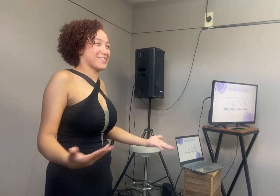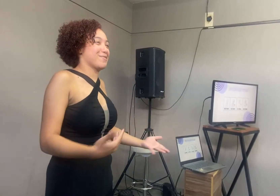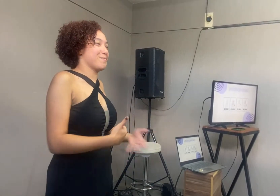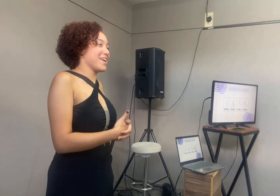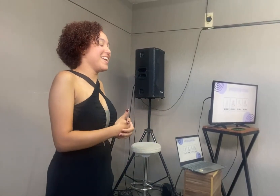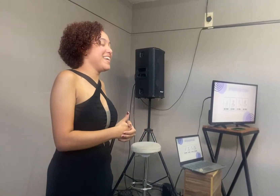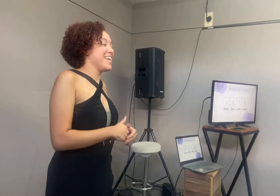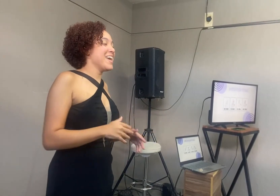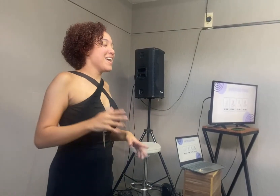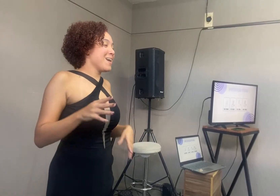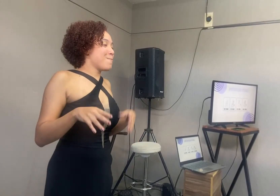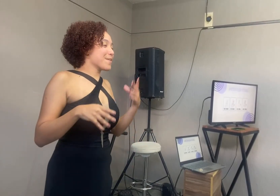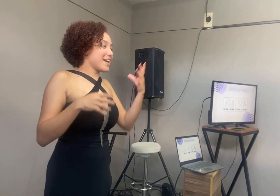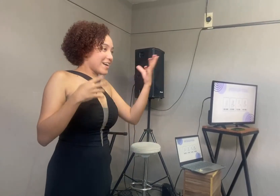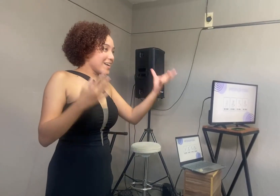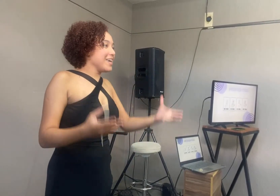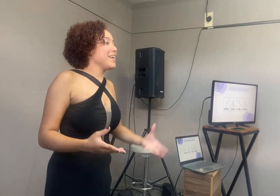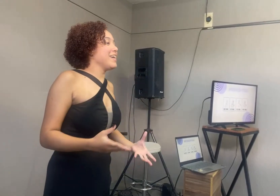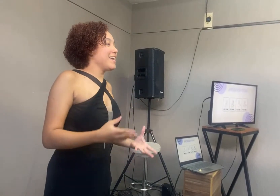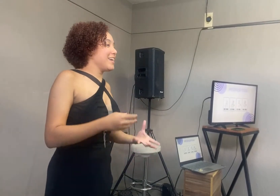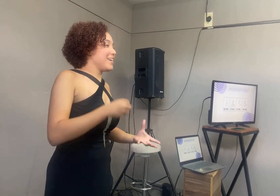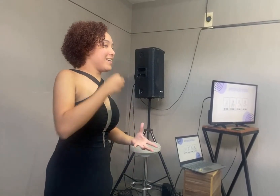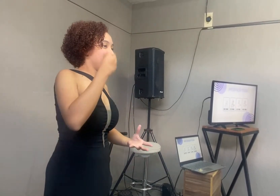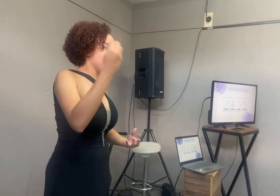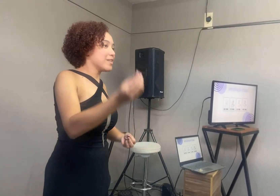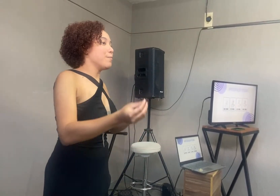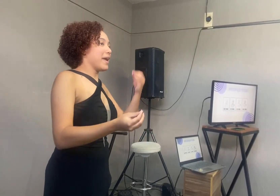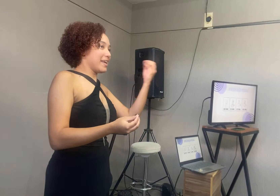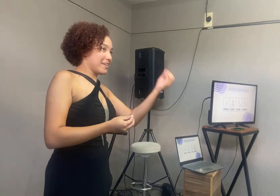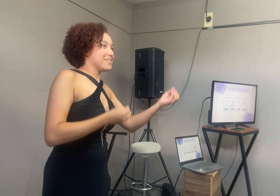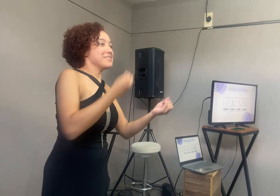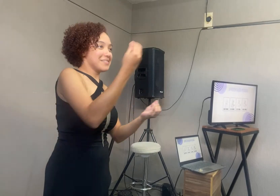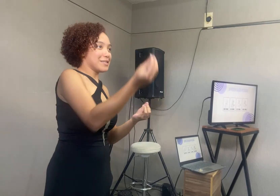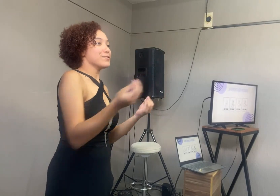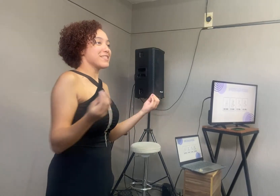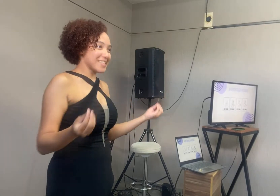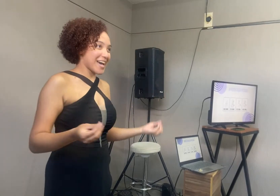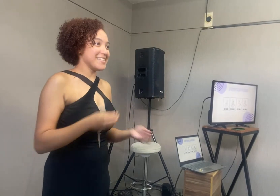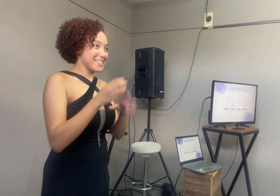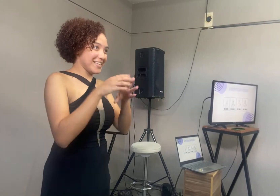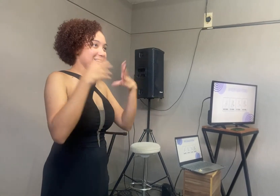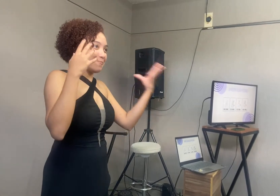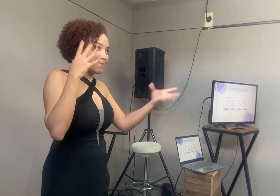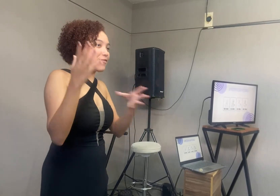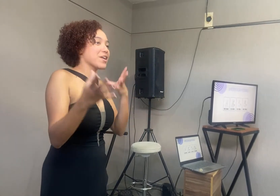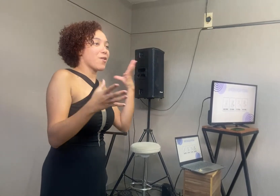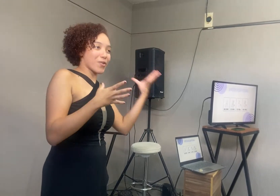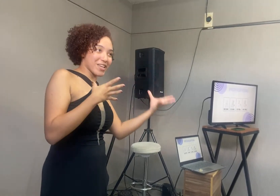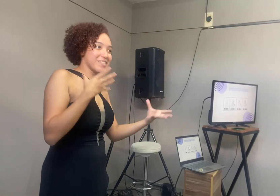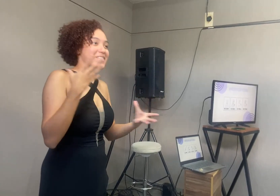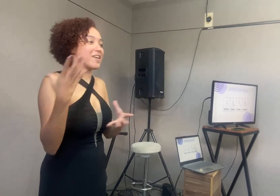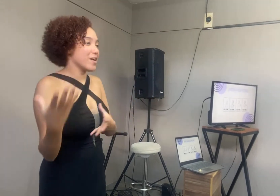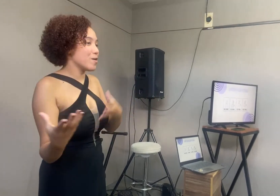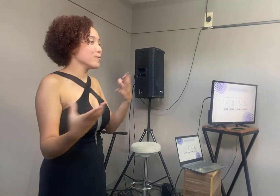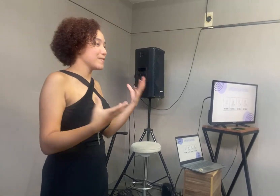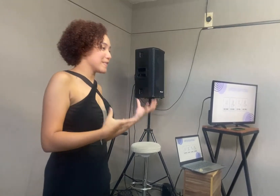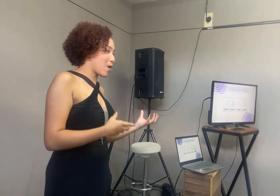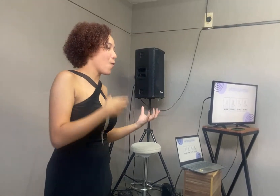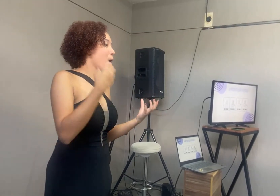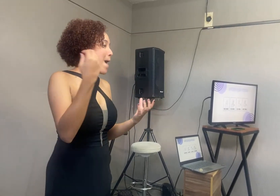nome para ele ir também dando sinais ali, para ver qual que seria o sinal